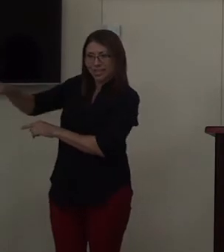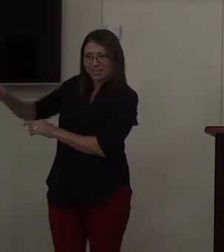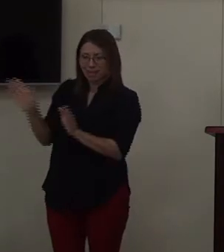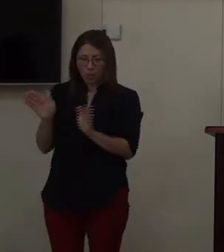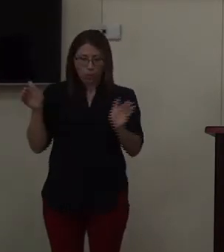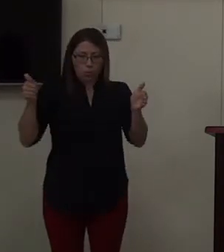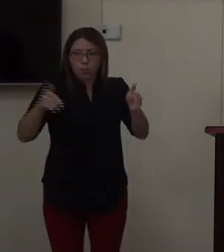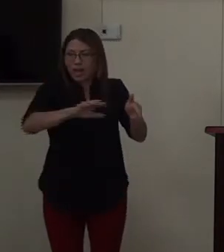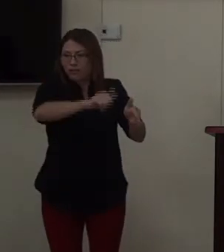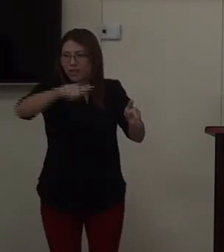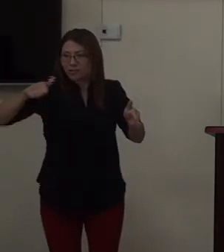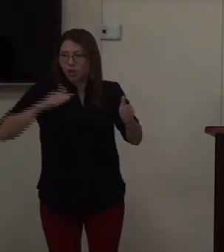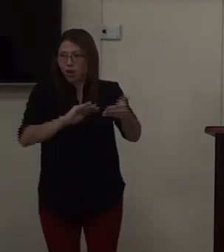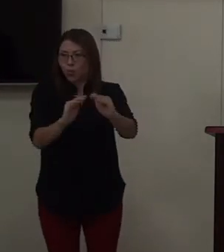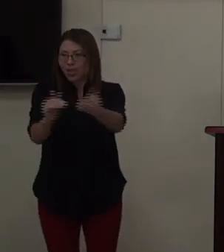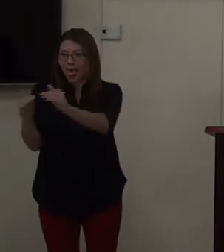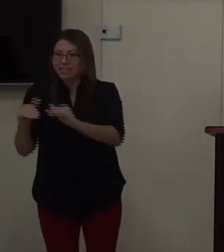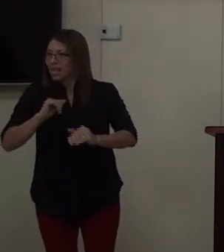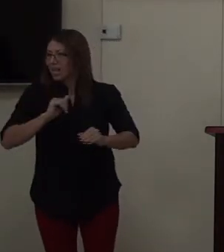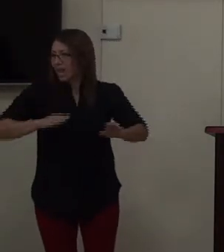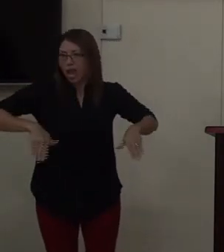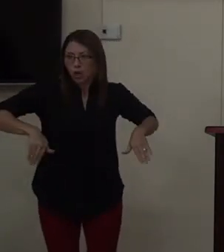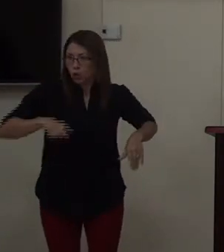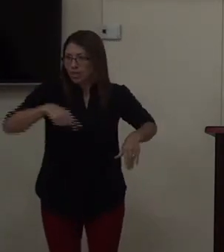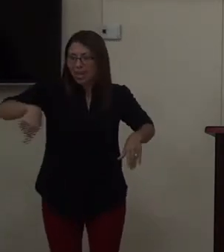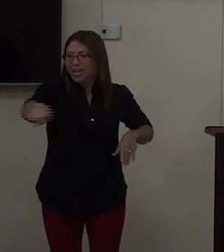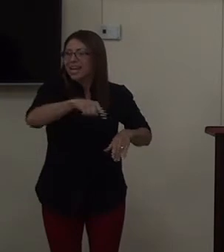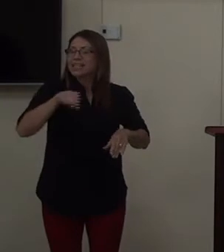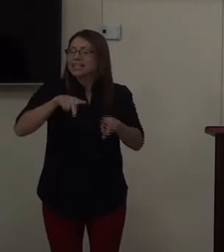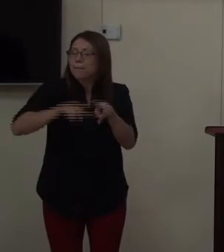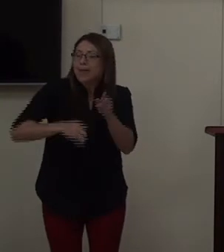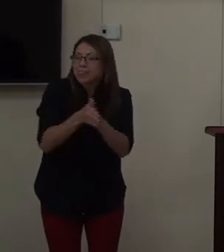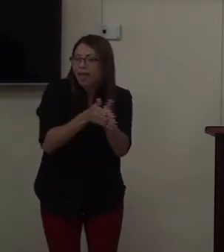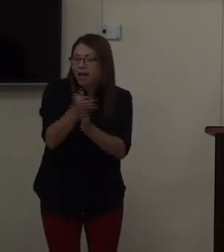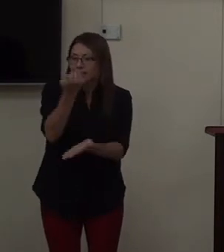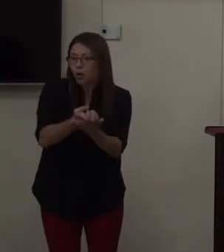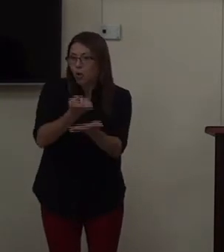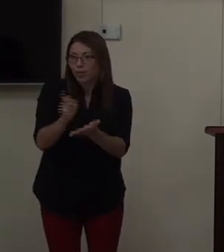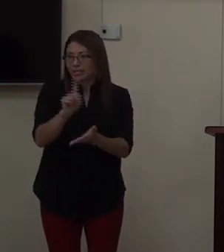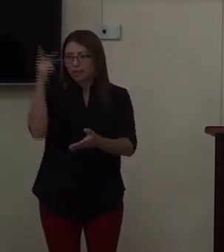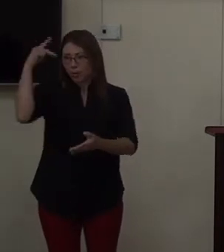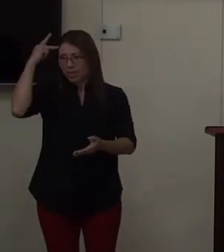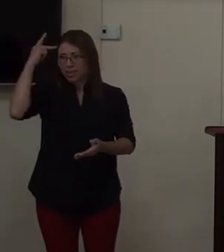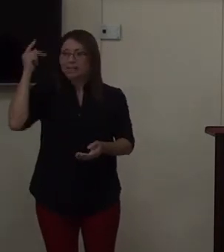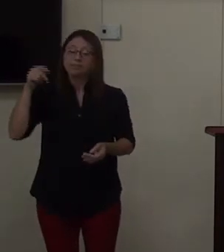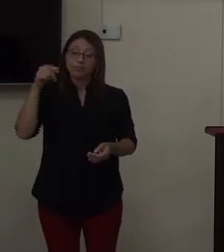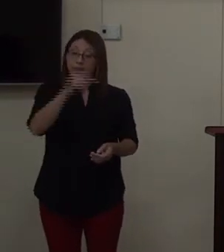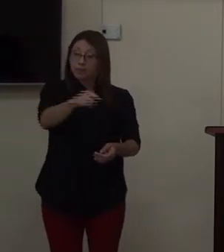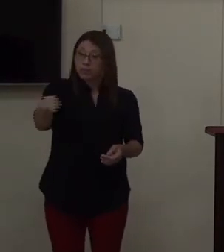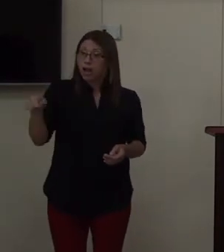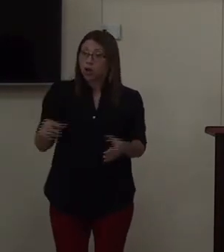quitamos al resto de comunidades que no tienen esas ventajas económicas ni políticas, los movimientos